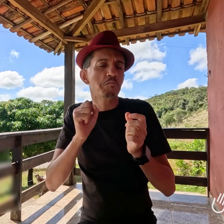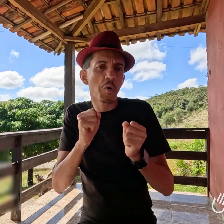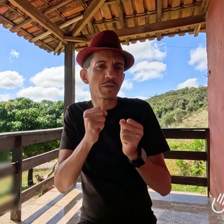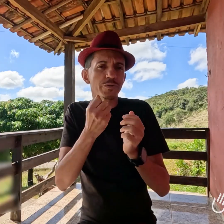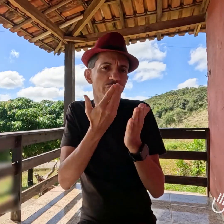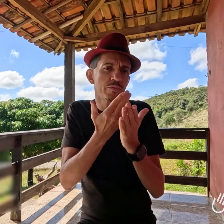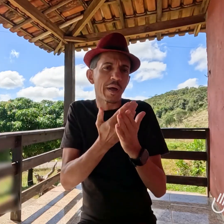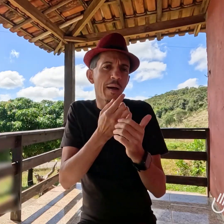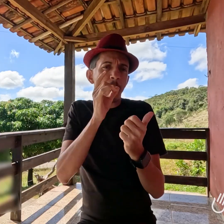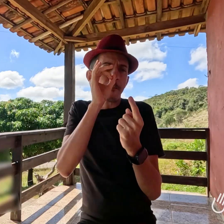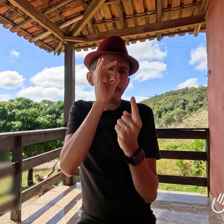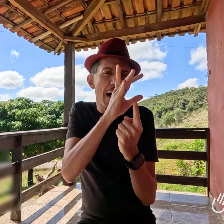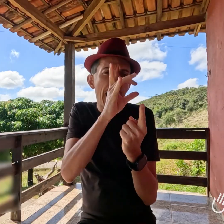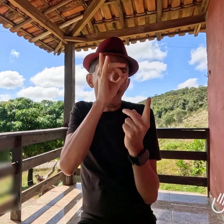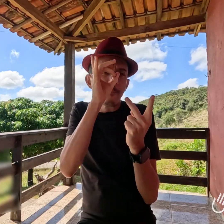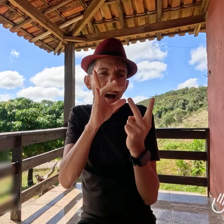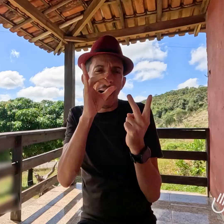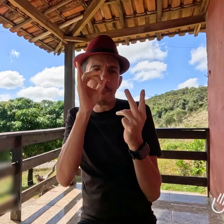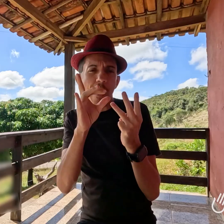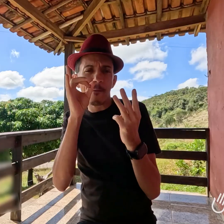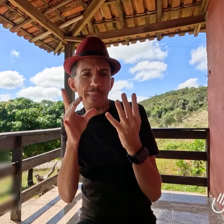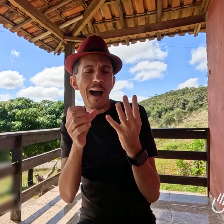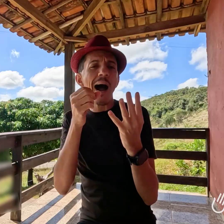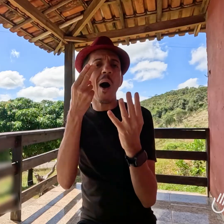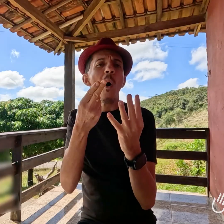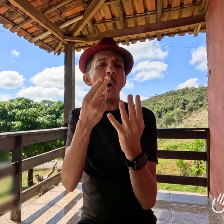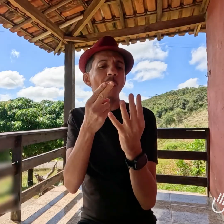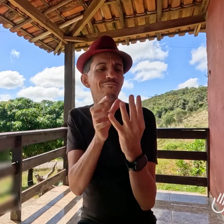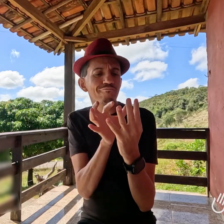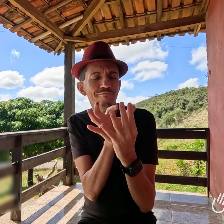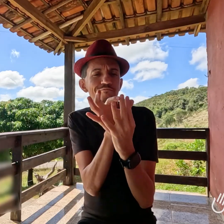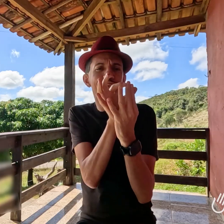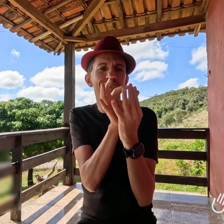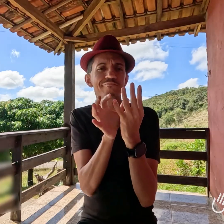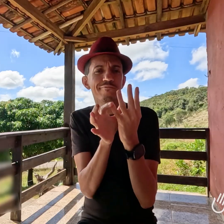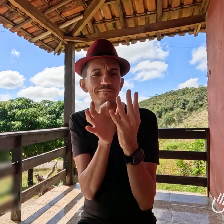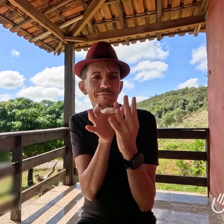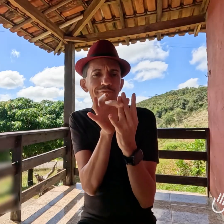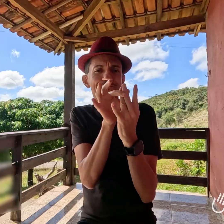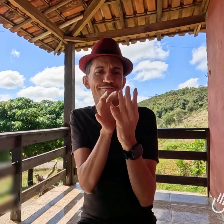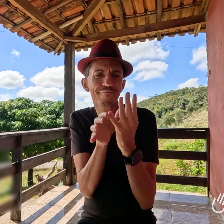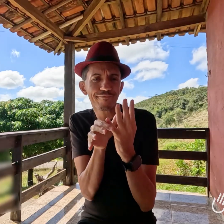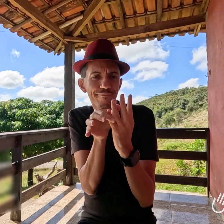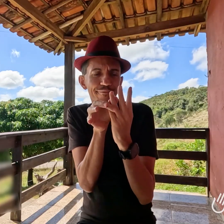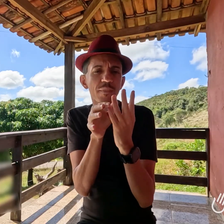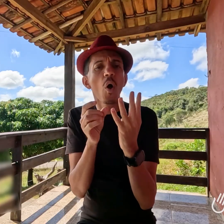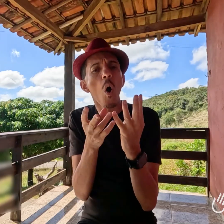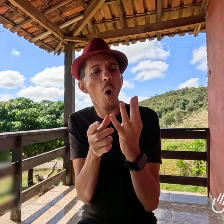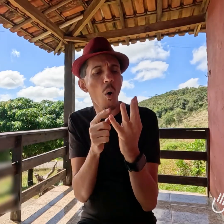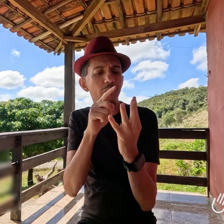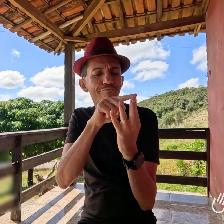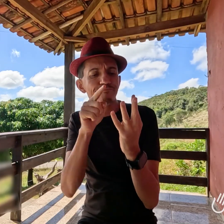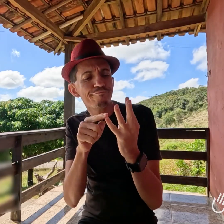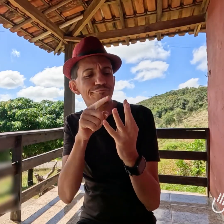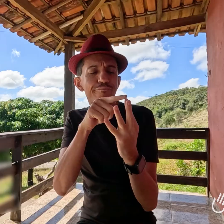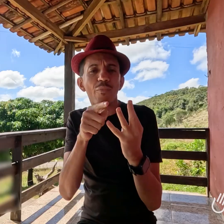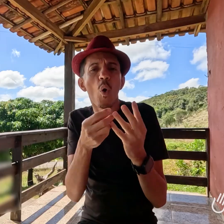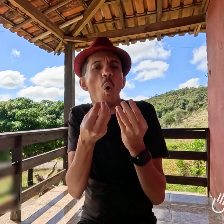perguntando se tem uma ordem específica para poder estudar os livros, se tem uma combinação melhor, qual livro